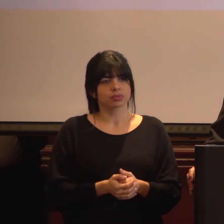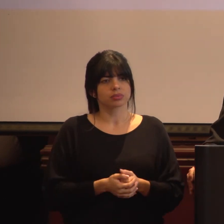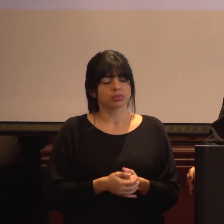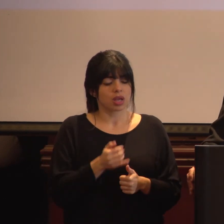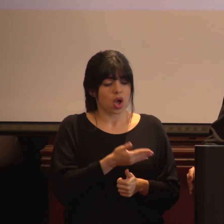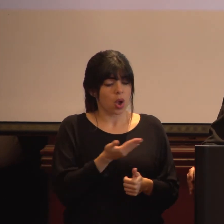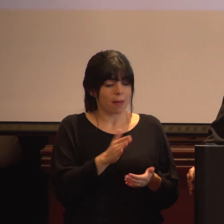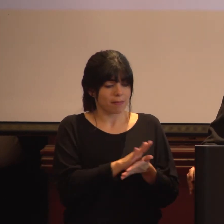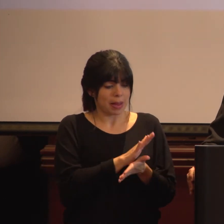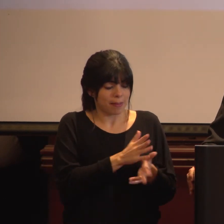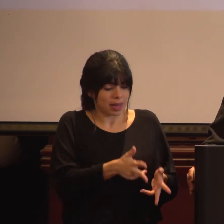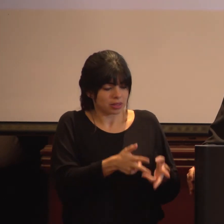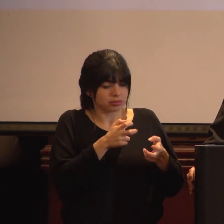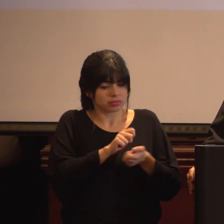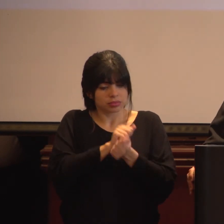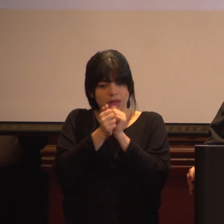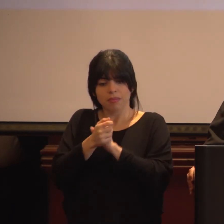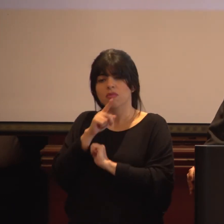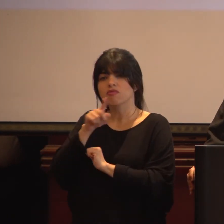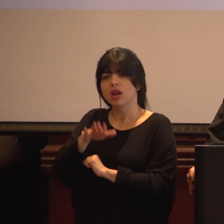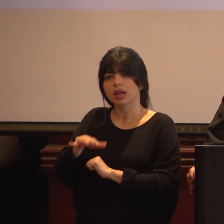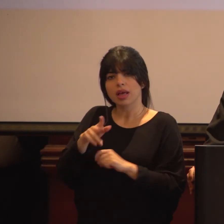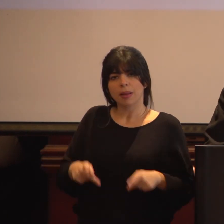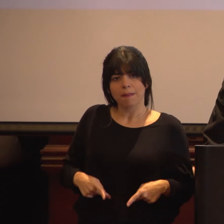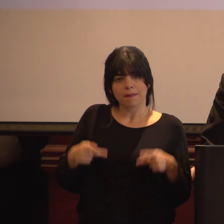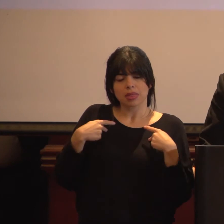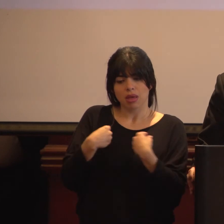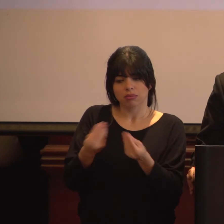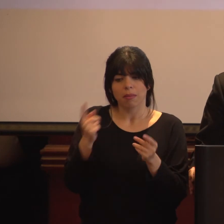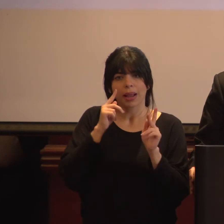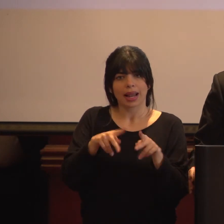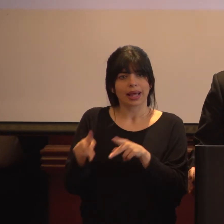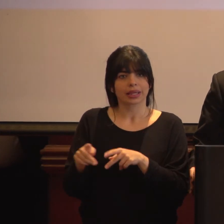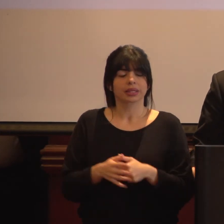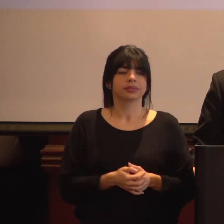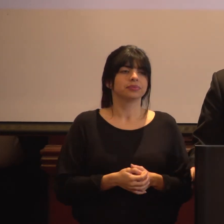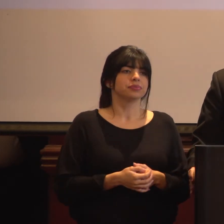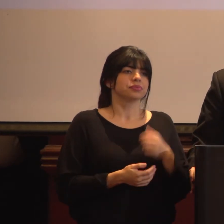estas cosas del papel y transformarla en la realidad de vida de nuestra gente